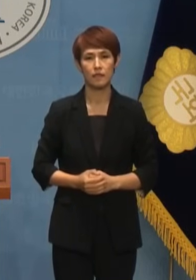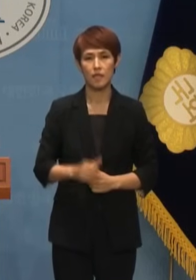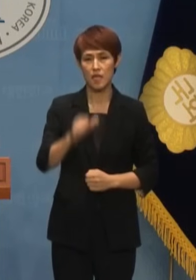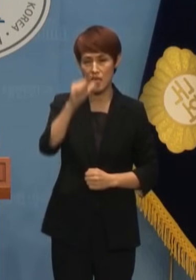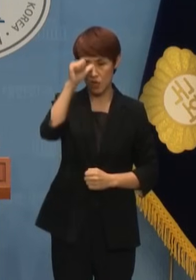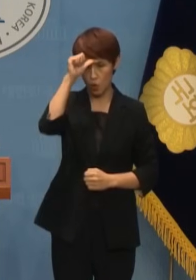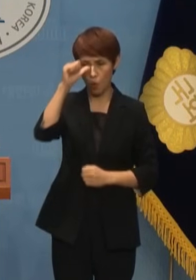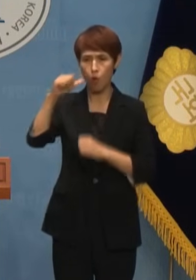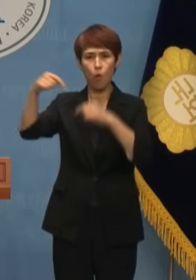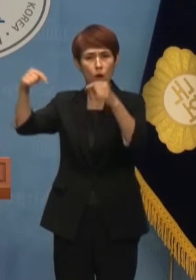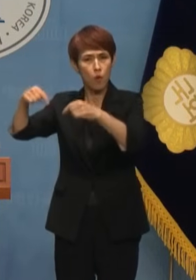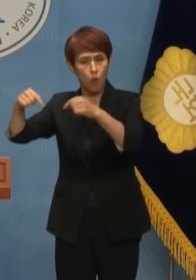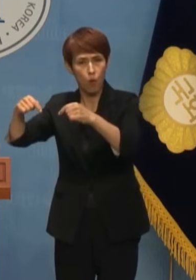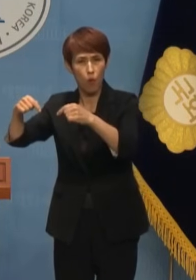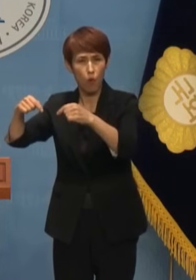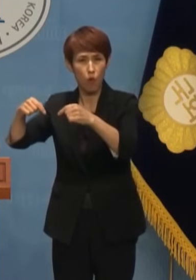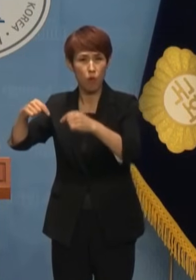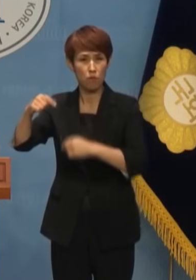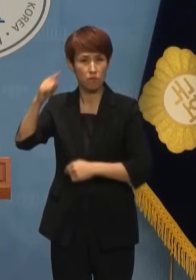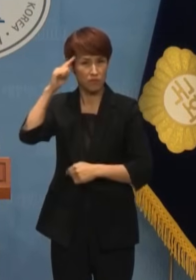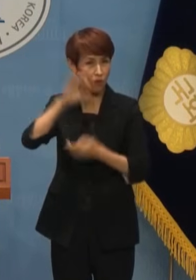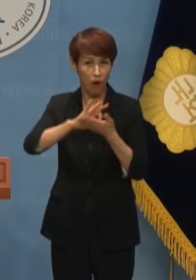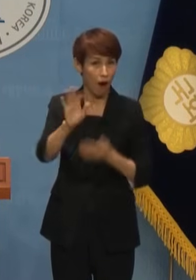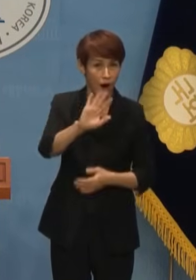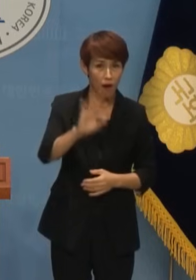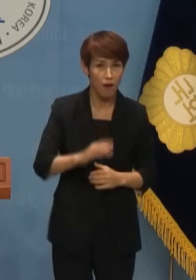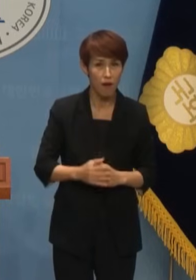외교 관계는 안중에도 없는 겁니까?